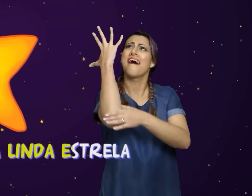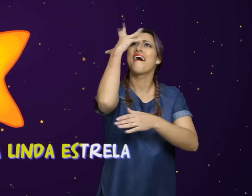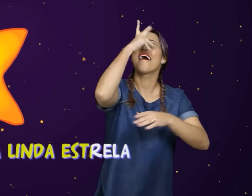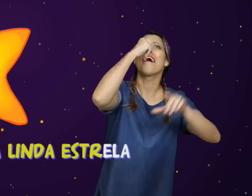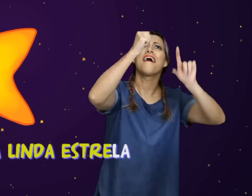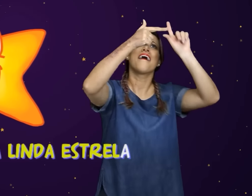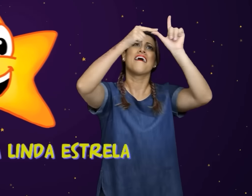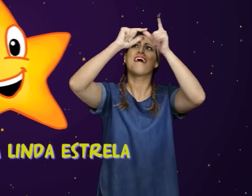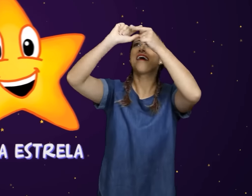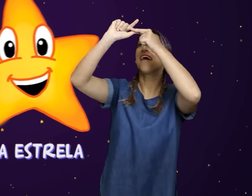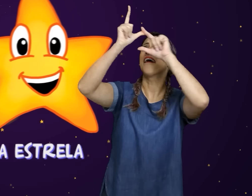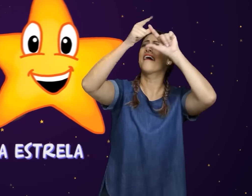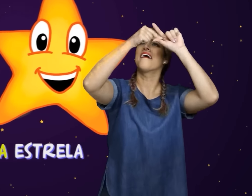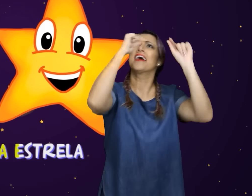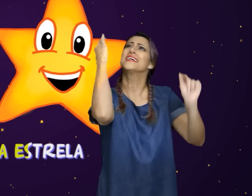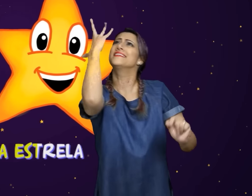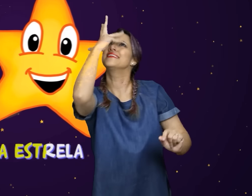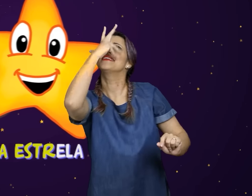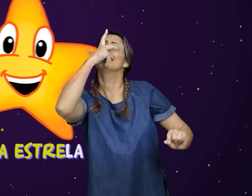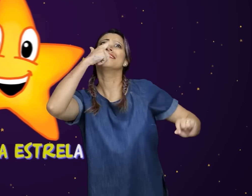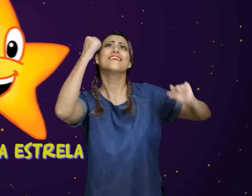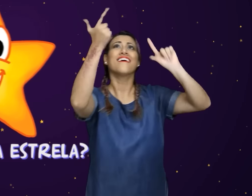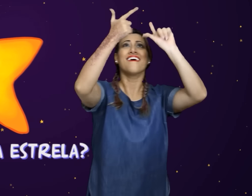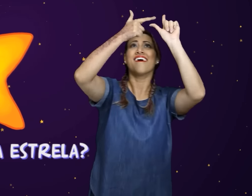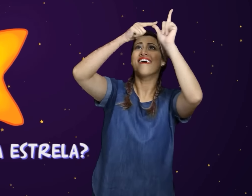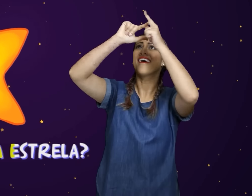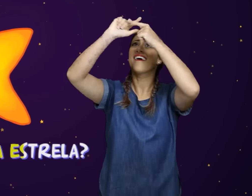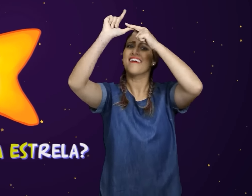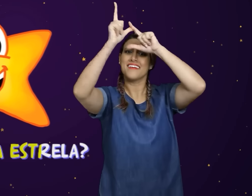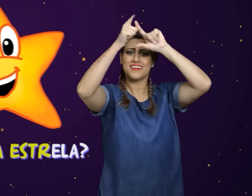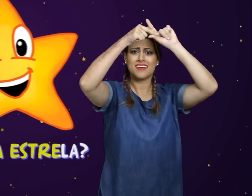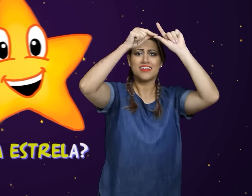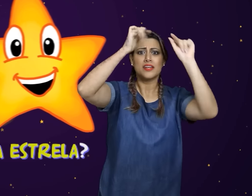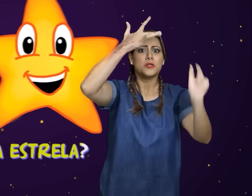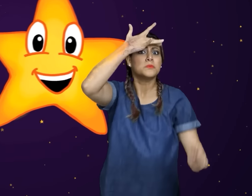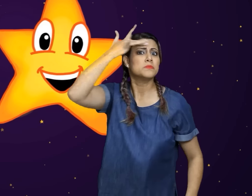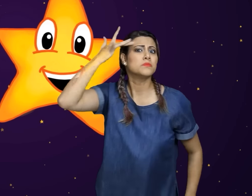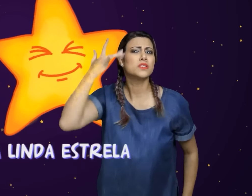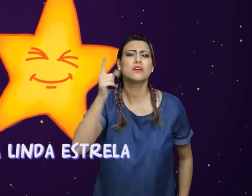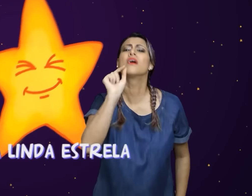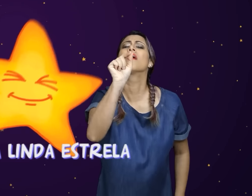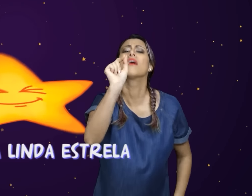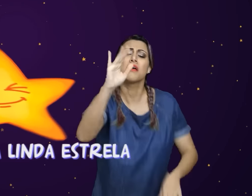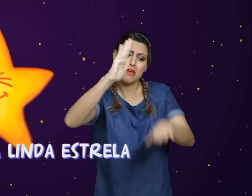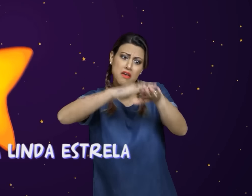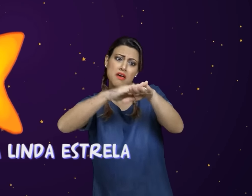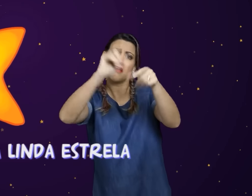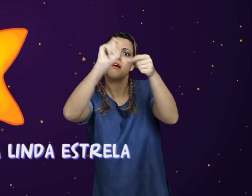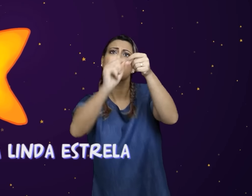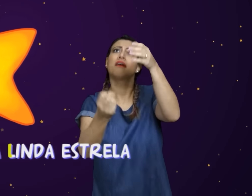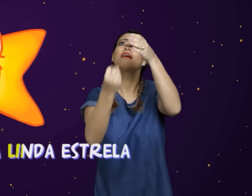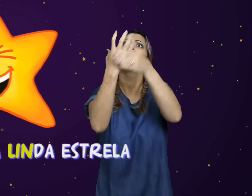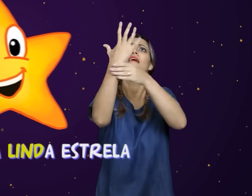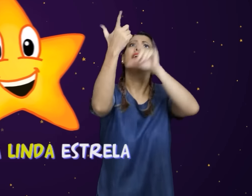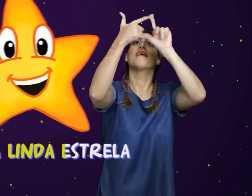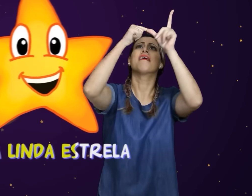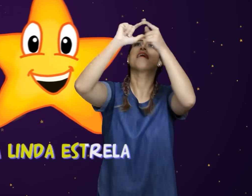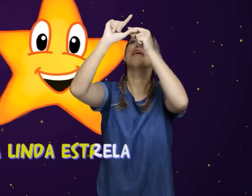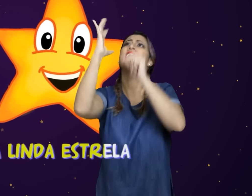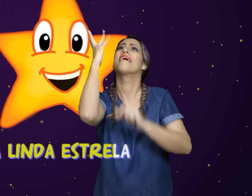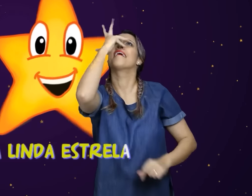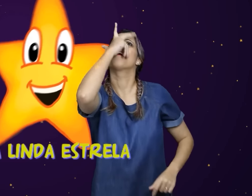linda estrela, a linda estrela, a linda estrela. Quem fez a